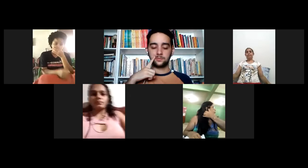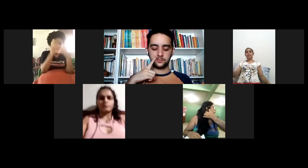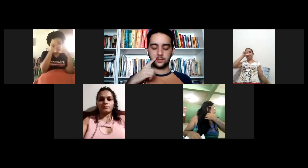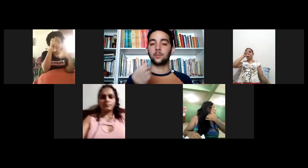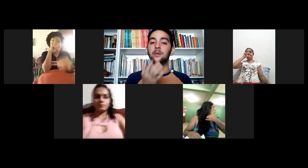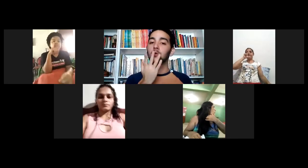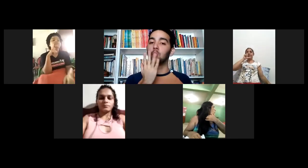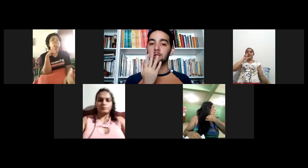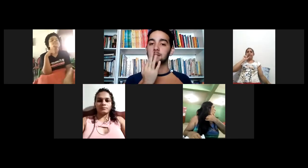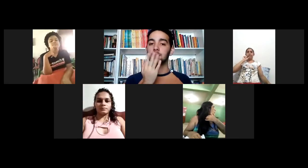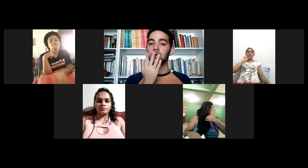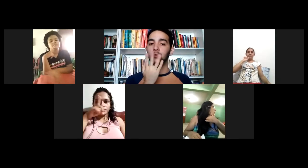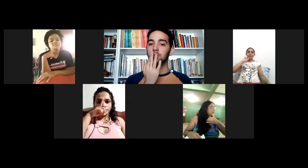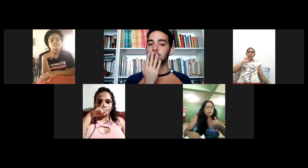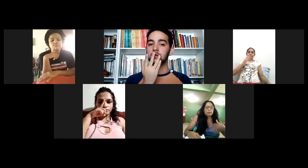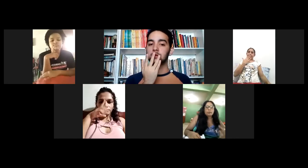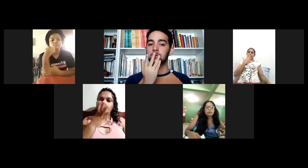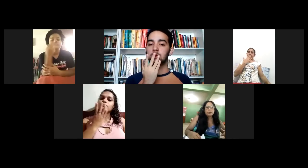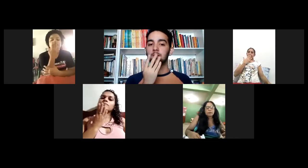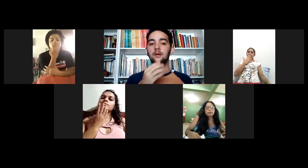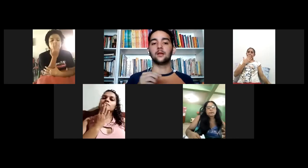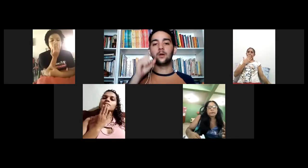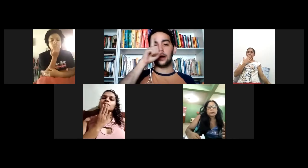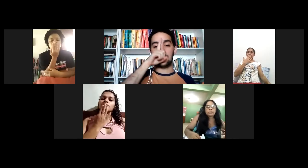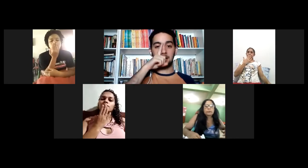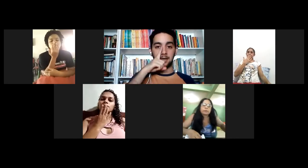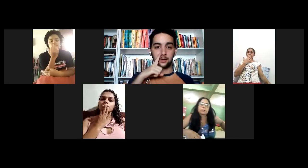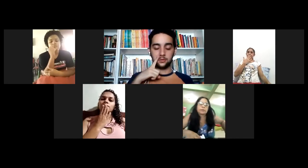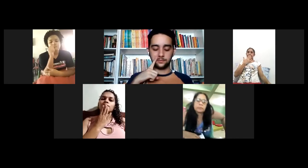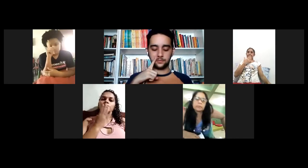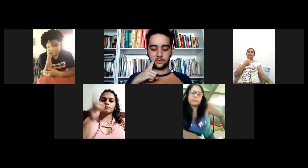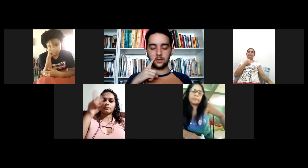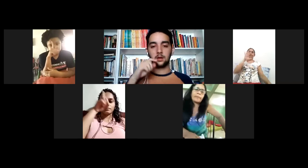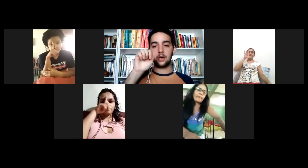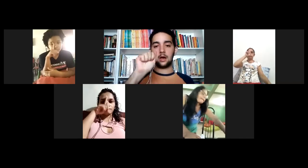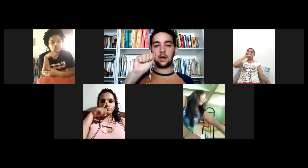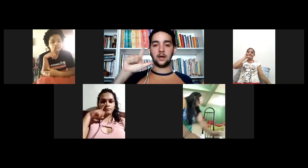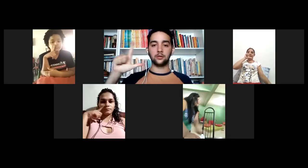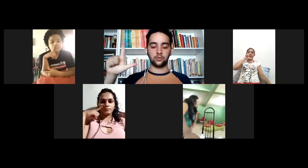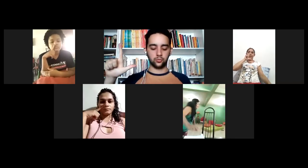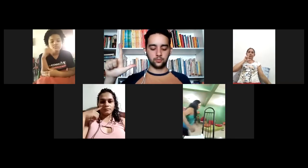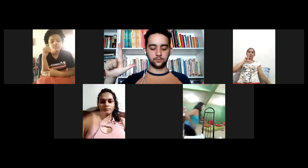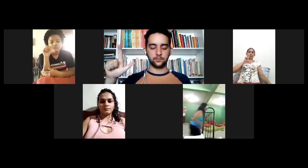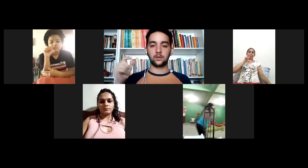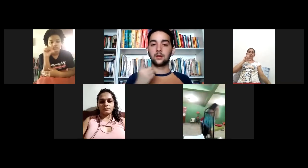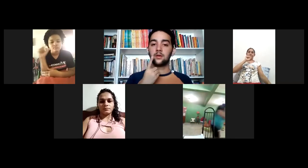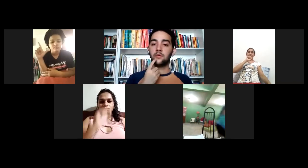Amarelo, não, primeiro cores, né? Cores. Então, amarelo,